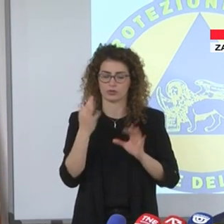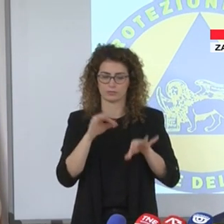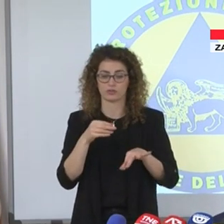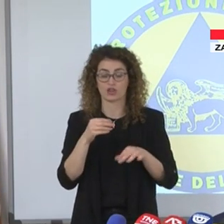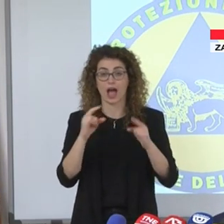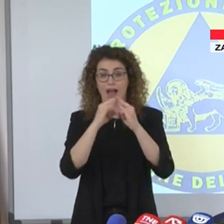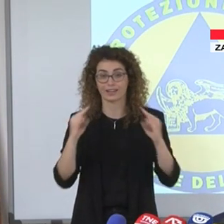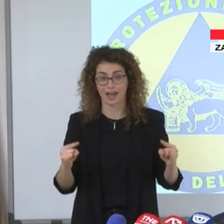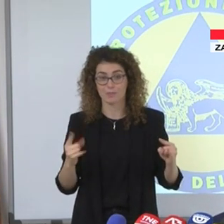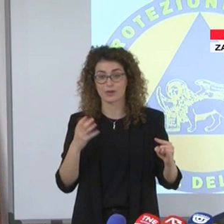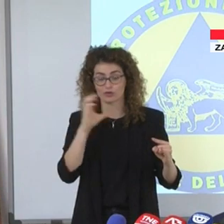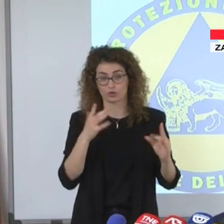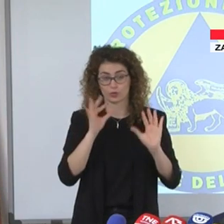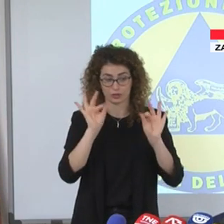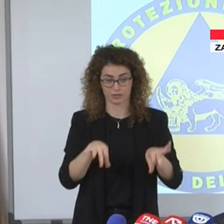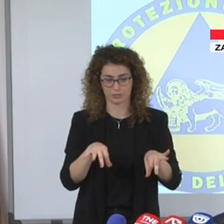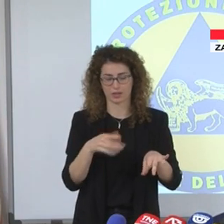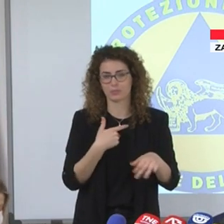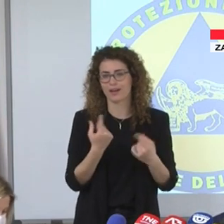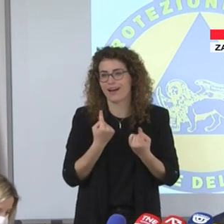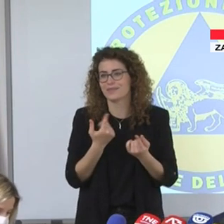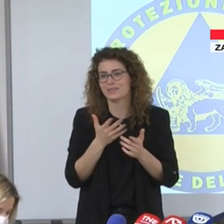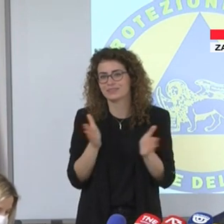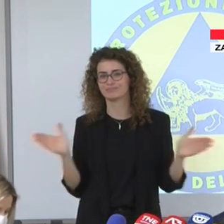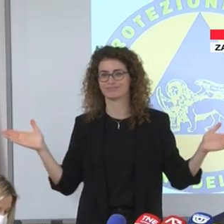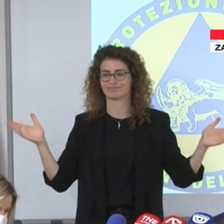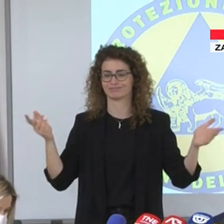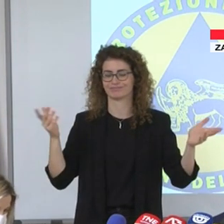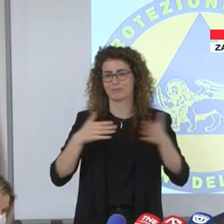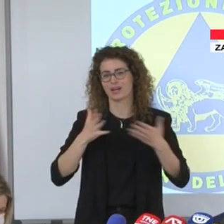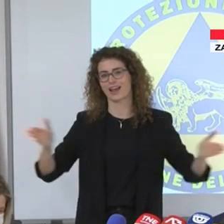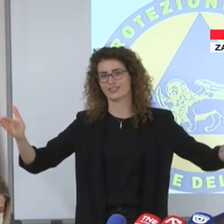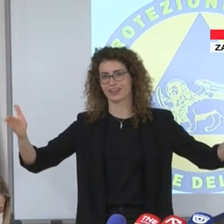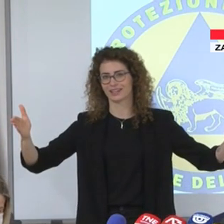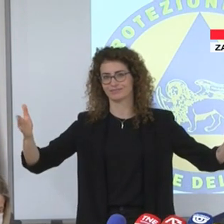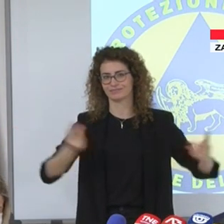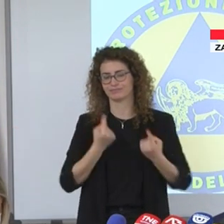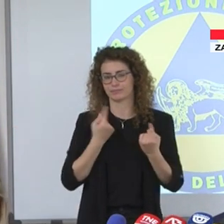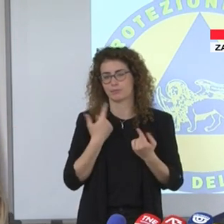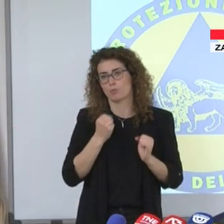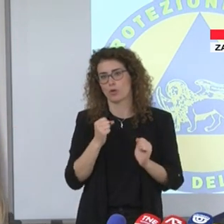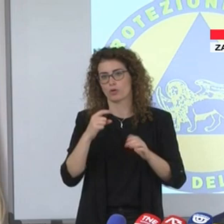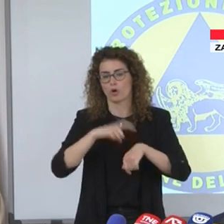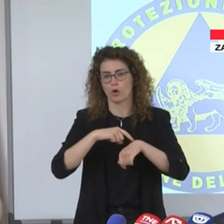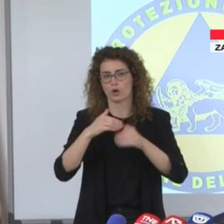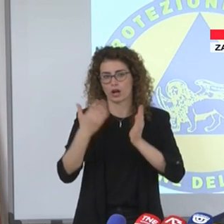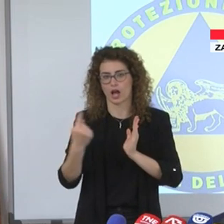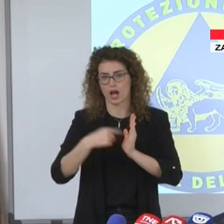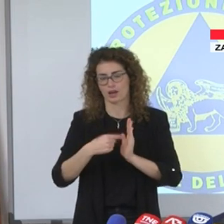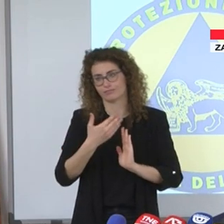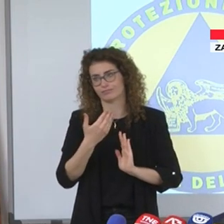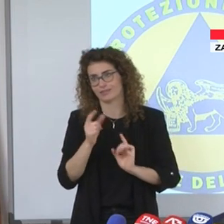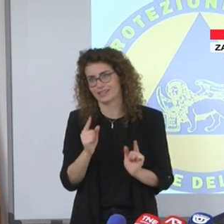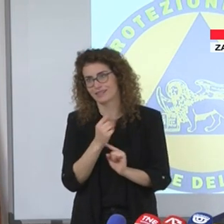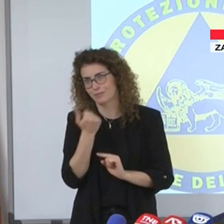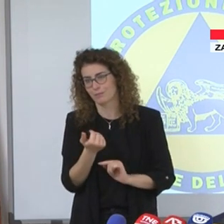quindi adesso non ci manca che aspettarli a braccia aperte, magari senza coprifuoco. Presidente, le richiedo perché non ho capito bene, errore